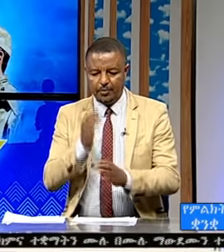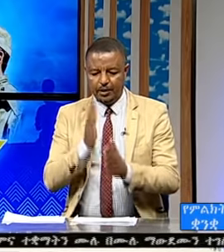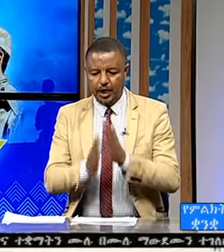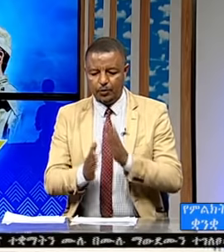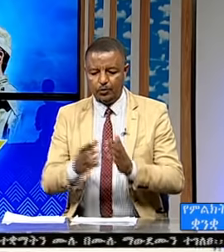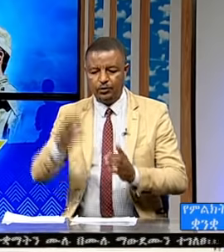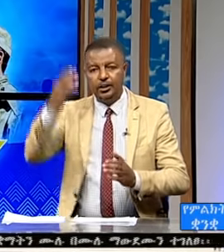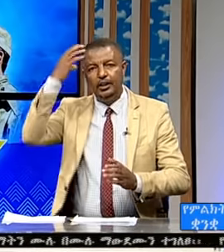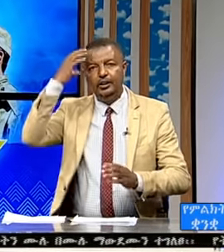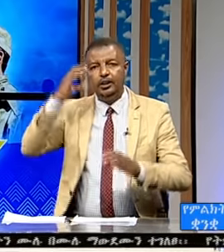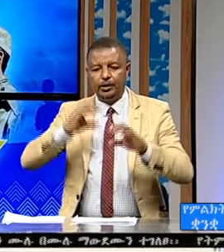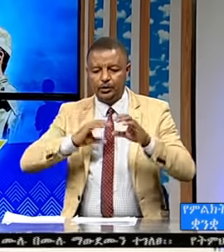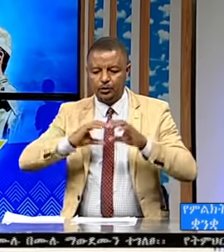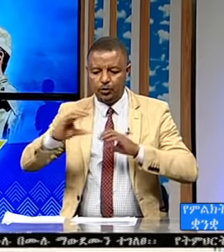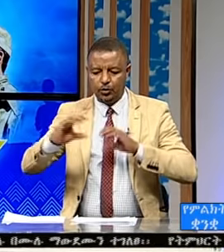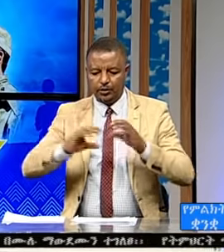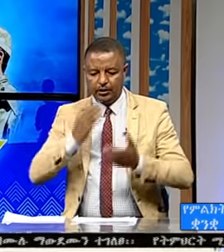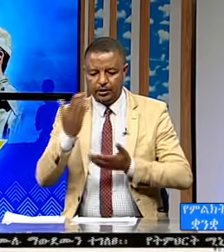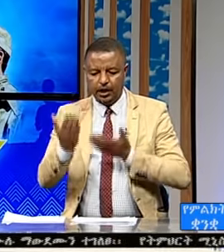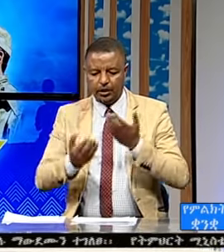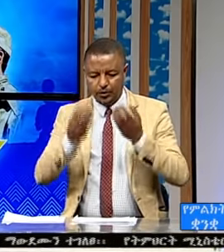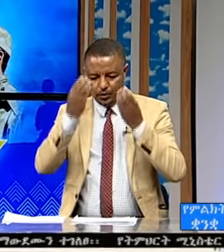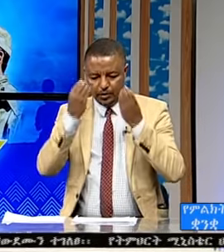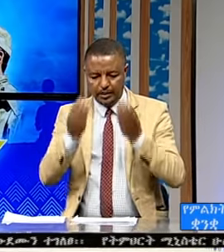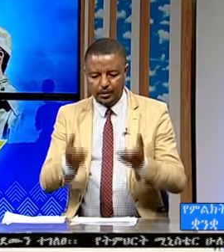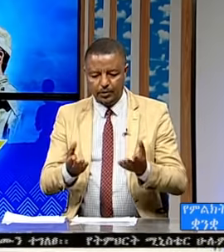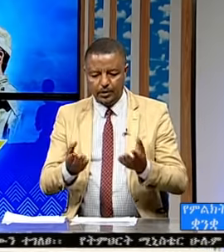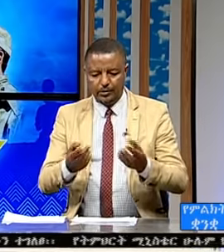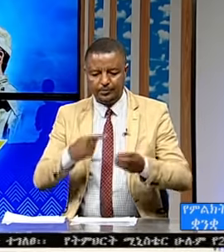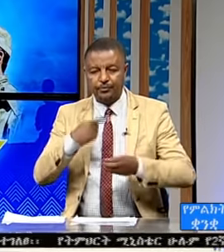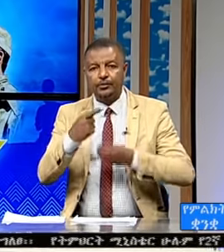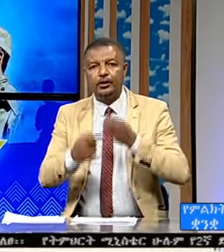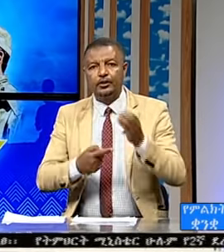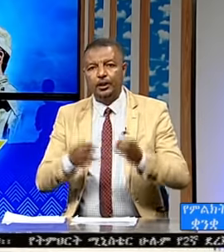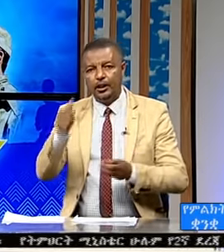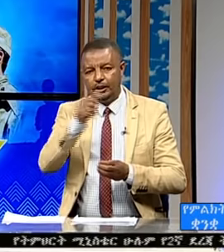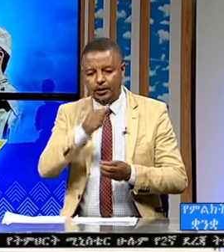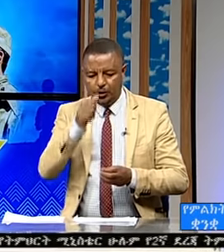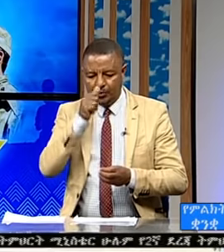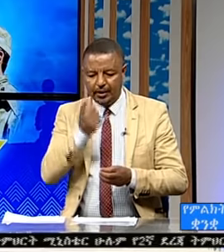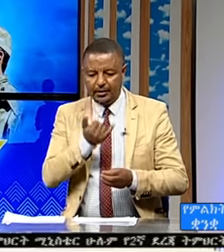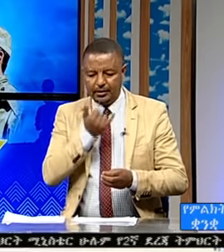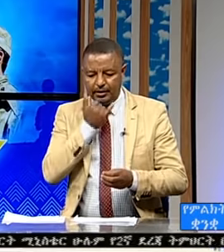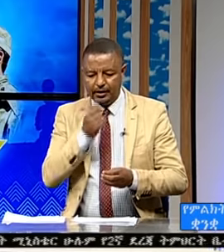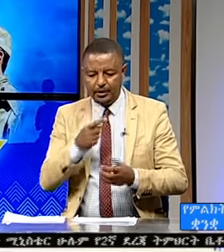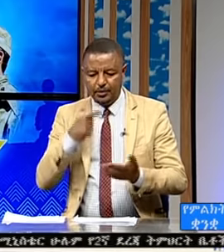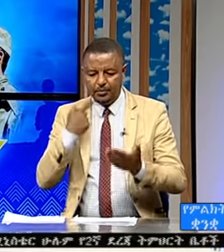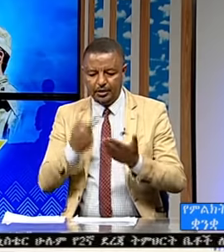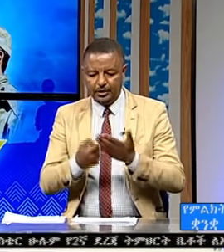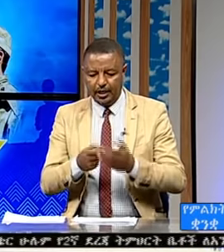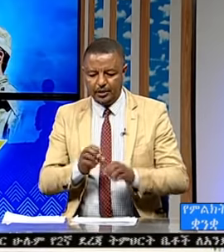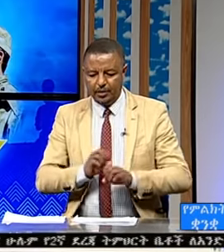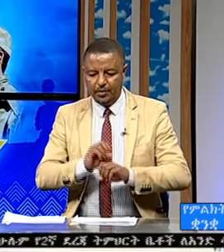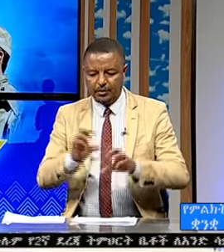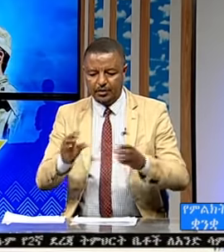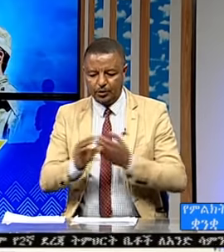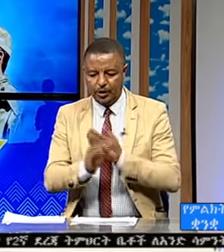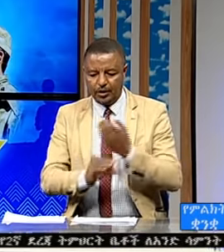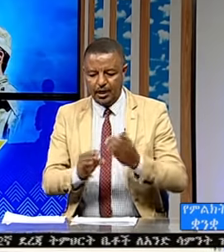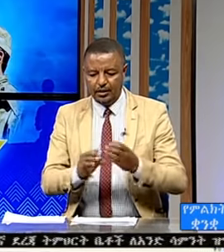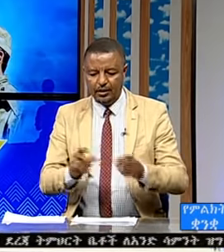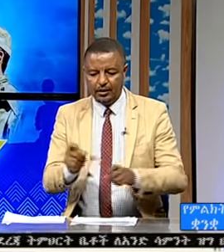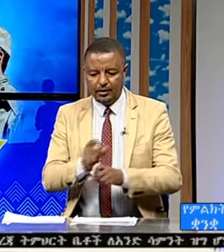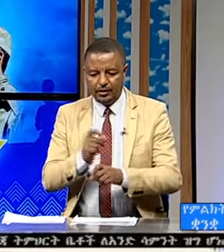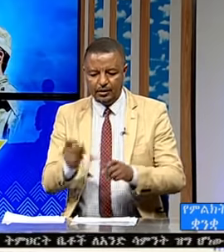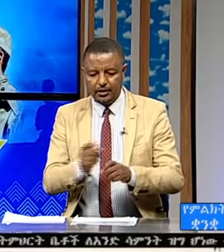ዲፕሎማሲ ስራ መከናወኑን የመንግስት ኮሚኒኬሽን አገልግሎት አስታወቀ። ስለ ኢትዮጵያ የተሳሳተ መረጃ